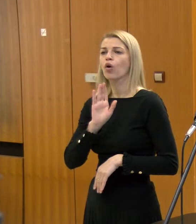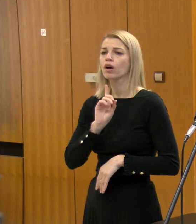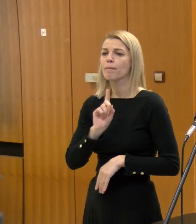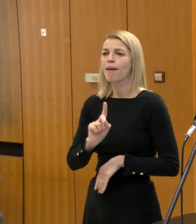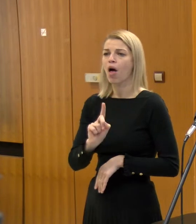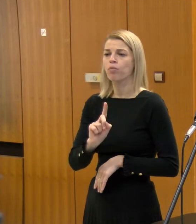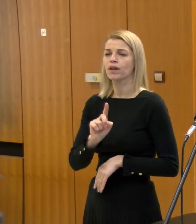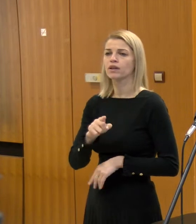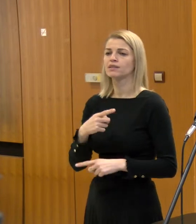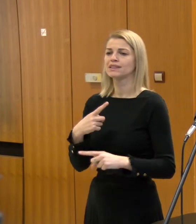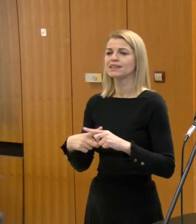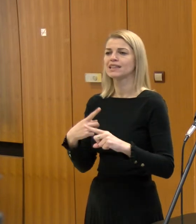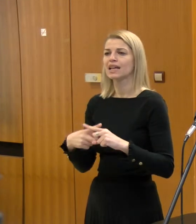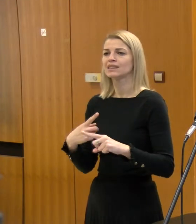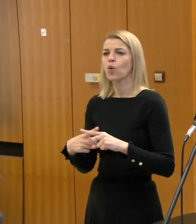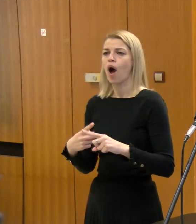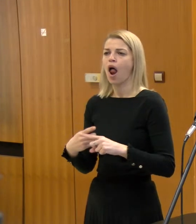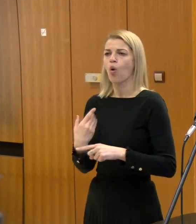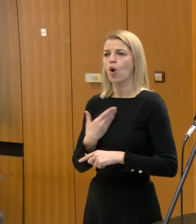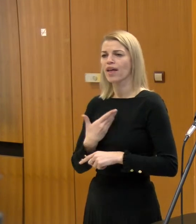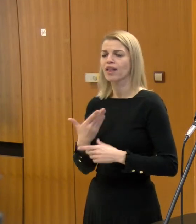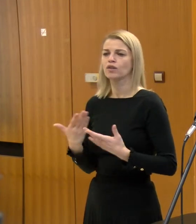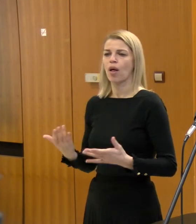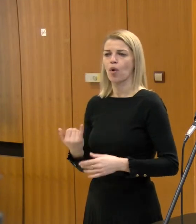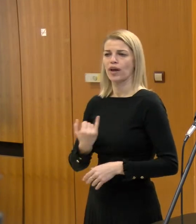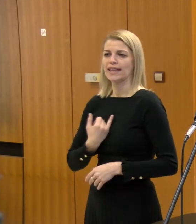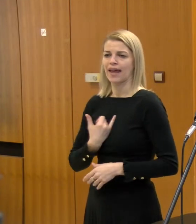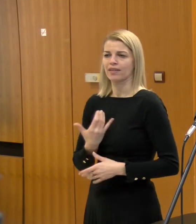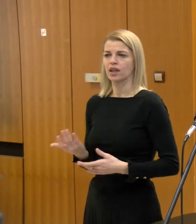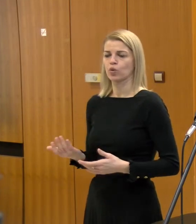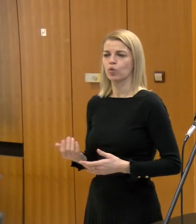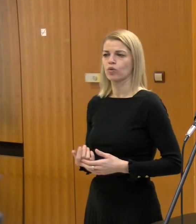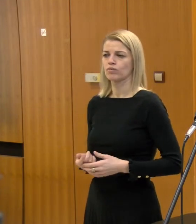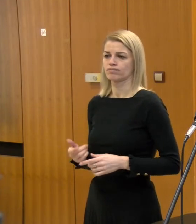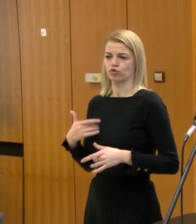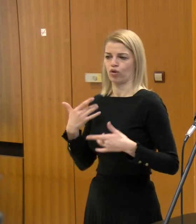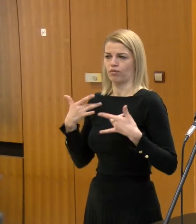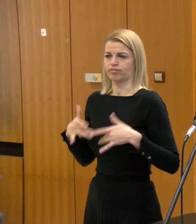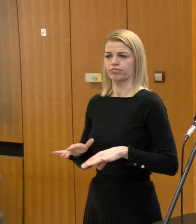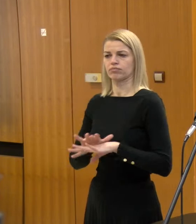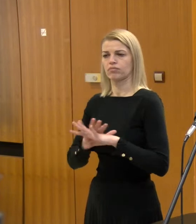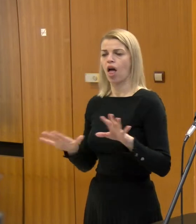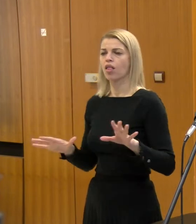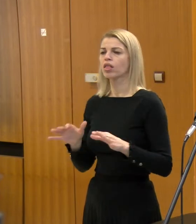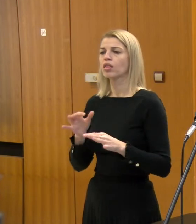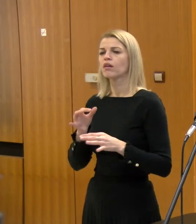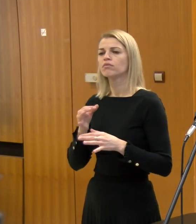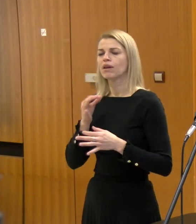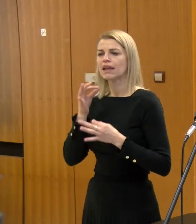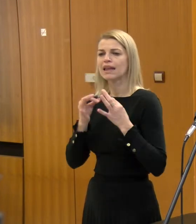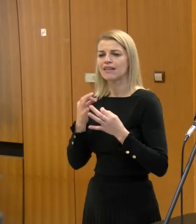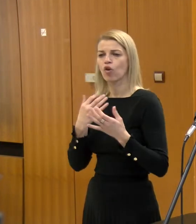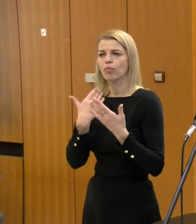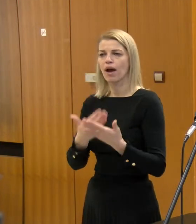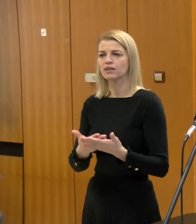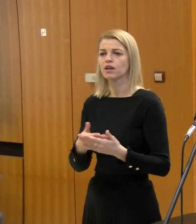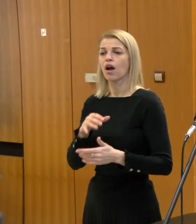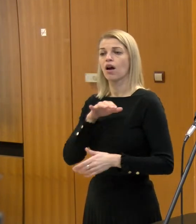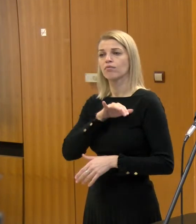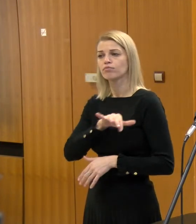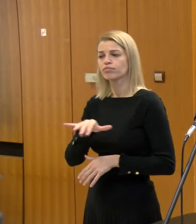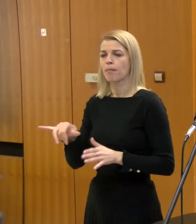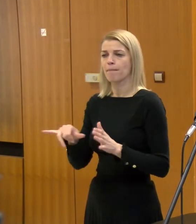mať sexuálnu orientáciu alebo identitu alebo niečo také, ale má objektívne informovať o tom, že sú medzi